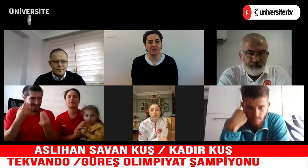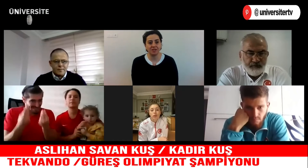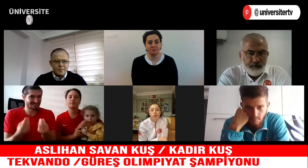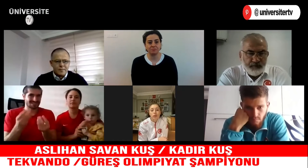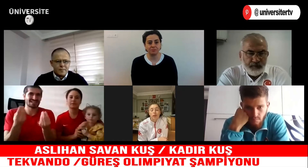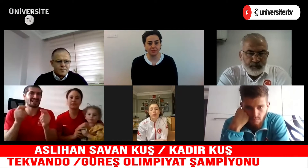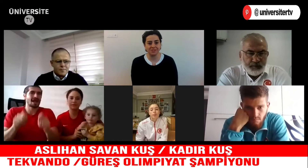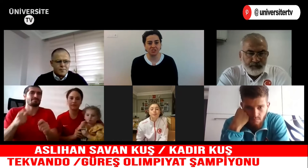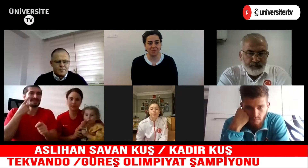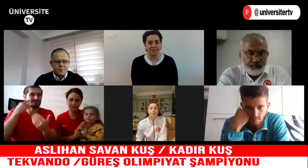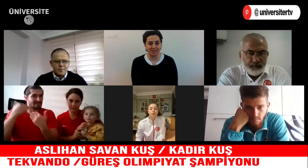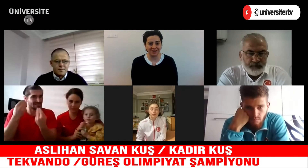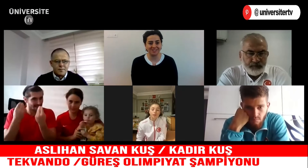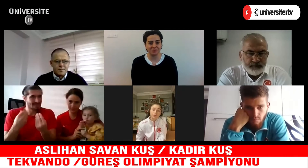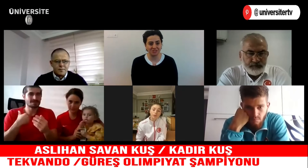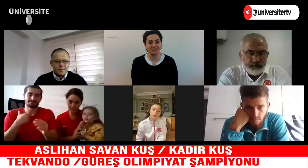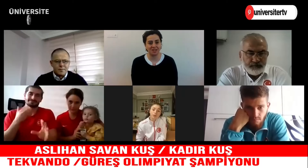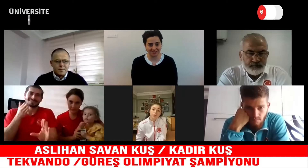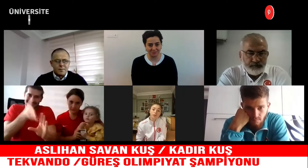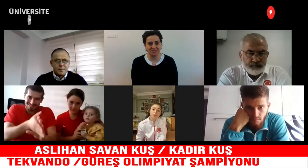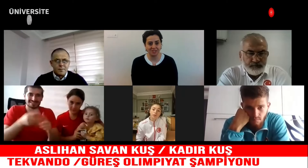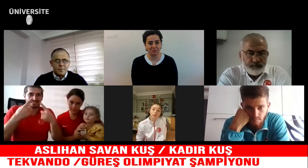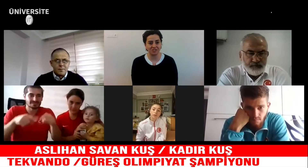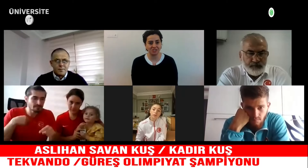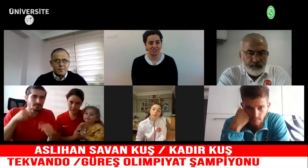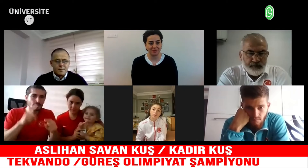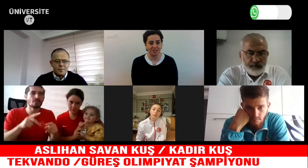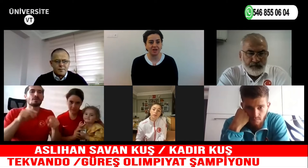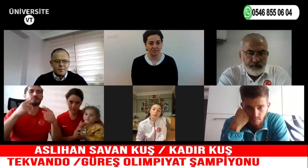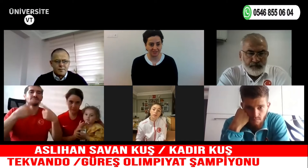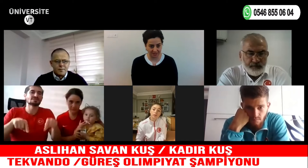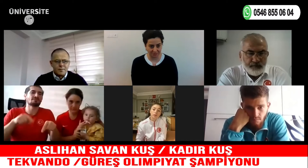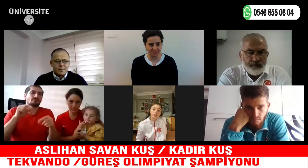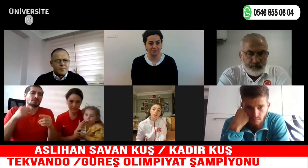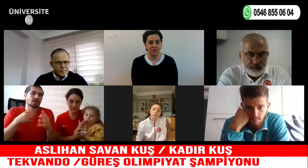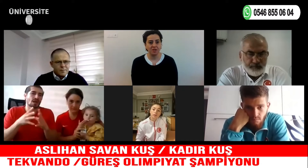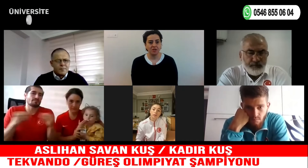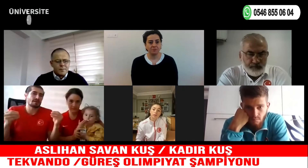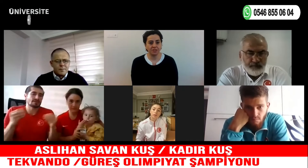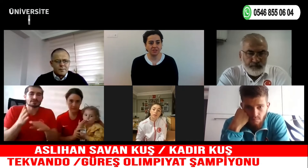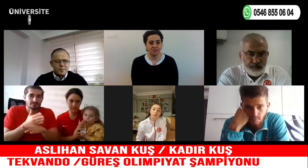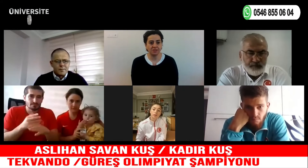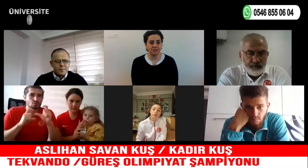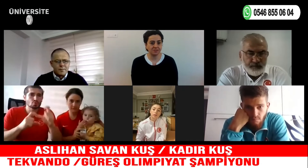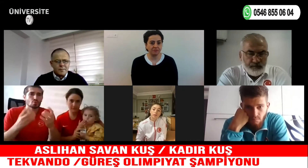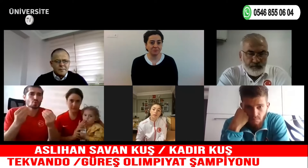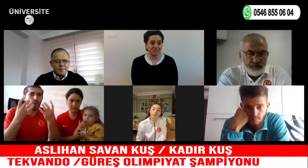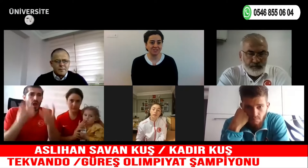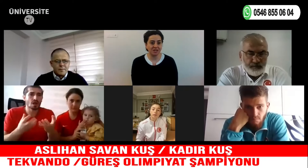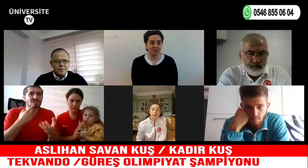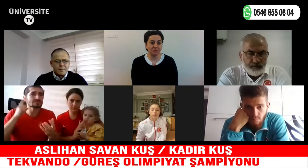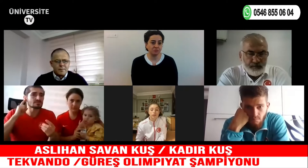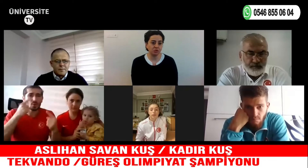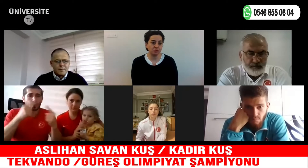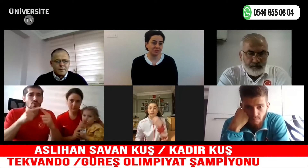sistemde işitme engellerde başarı sağladığım için direkt 5. kademeden hak kazanmıştım. Fakat sınavda